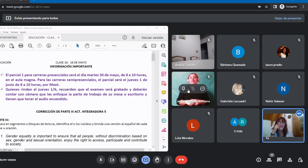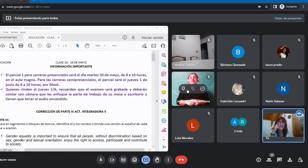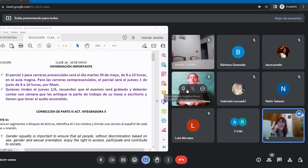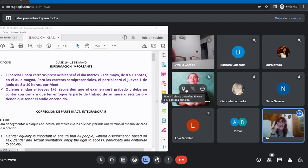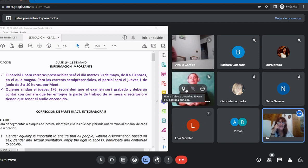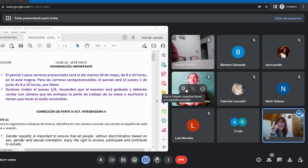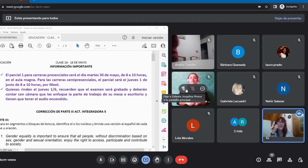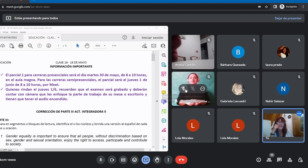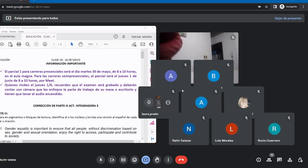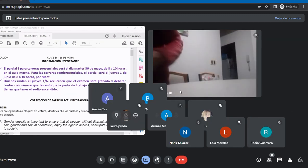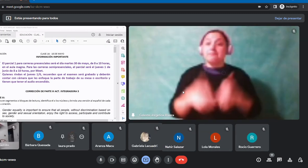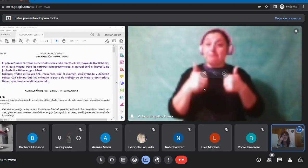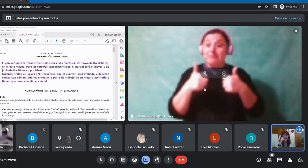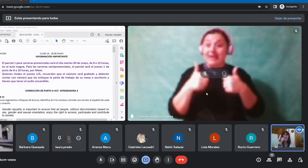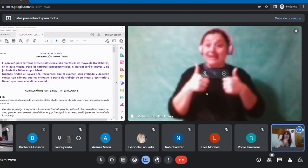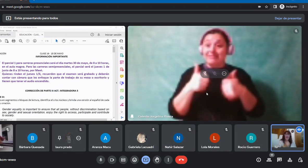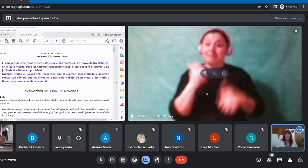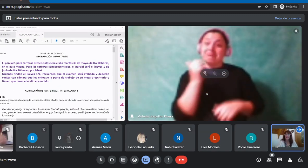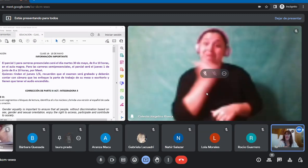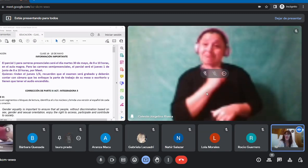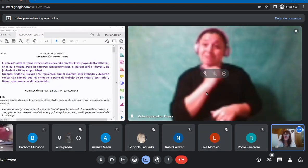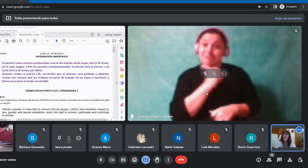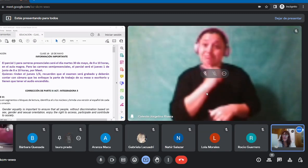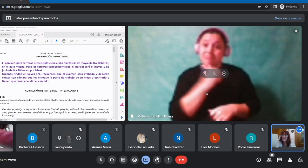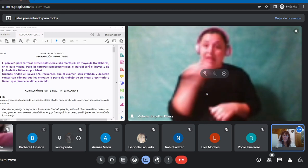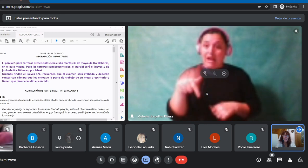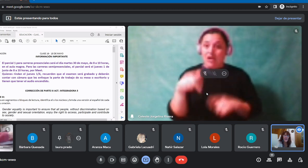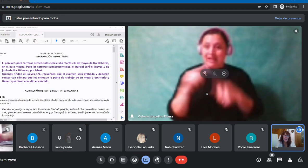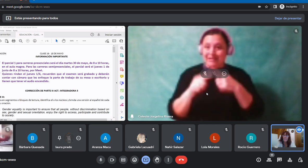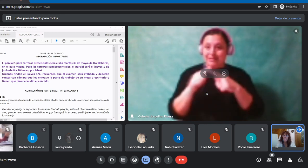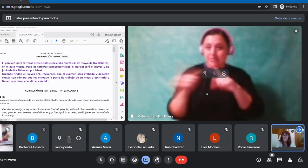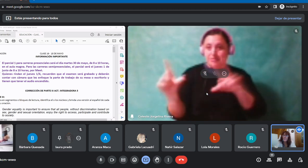está Celeste, así que ahí está.